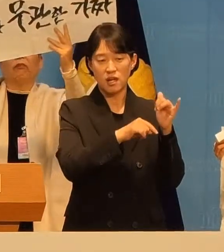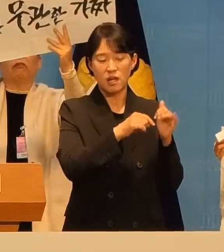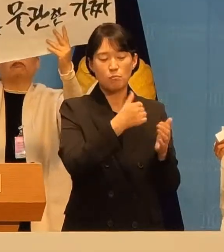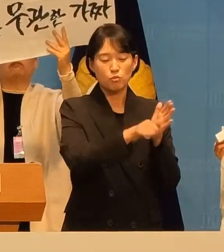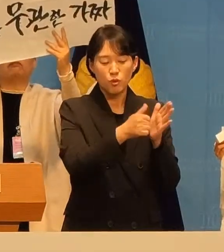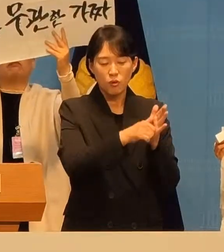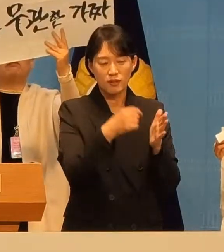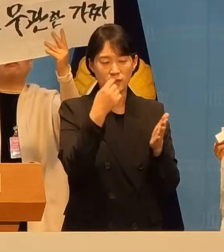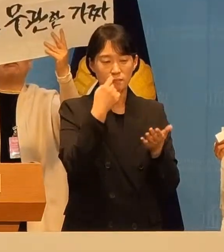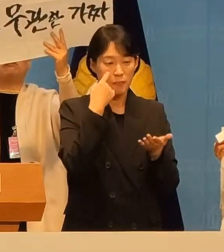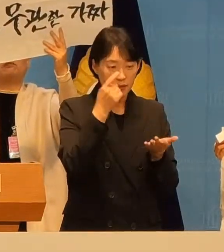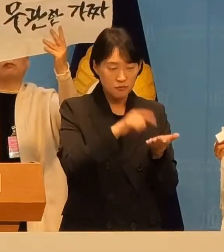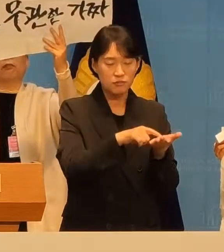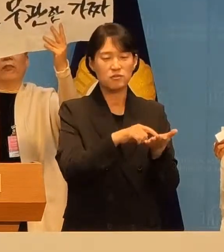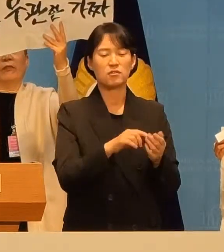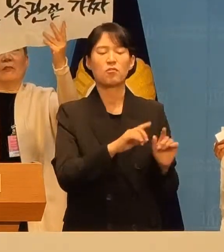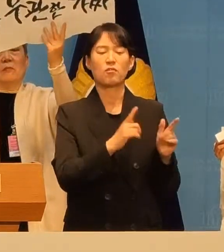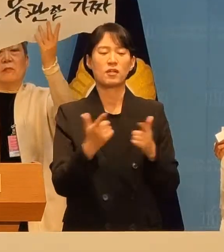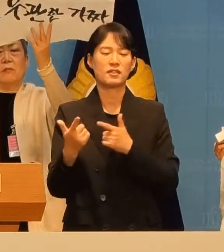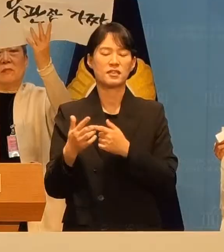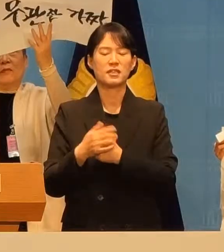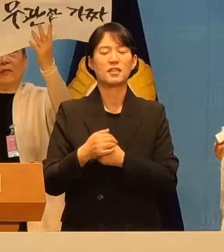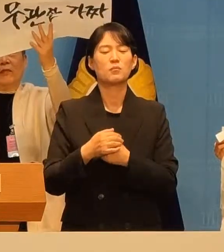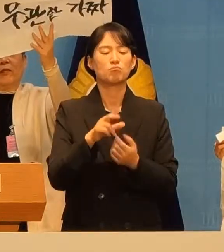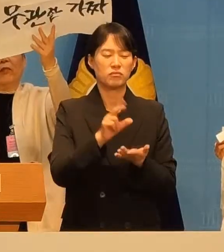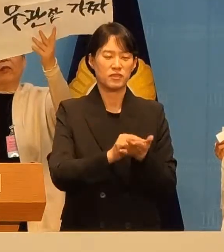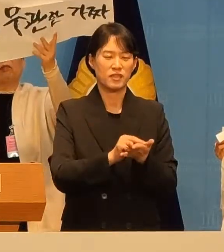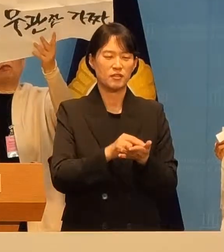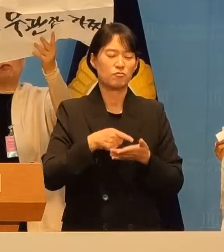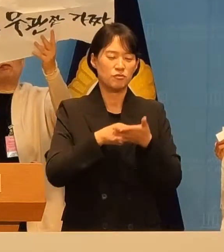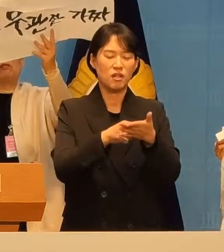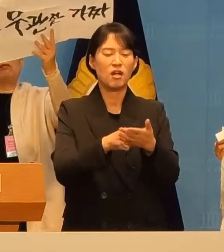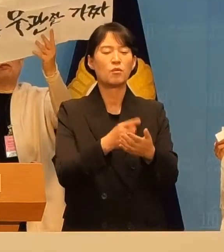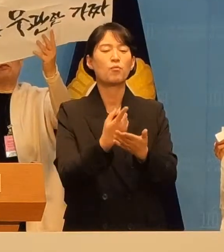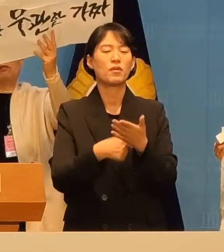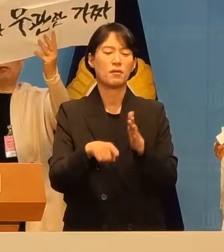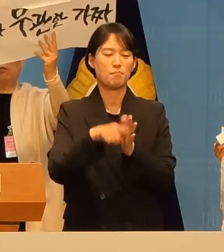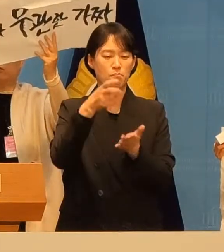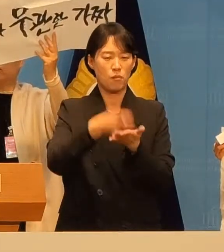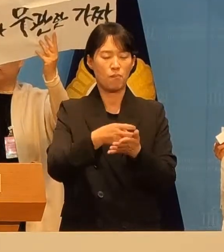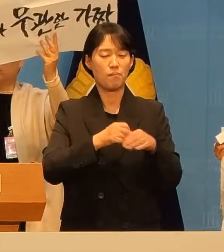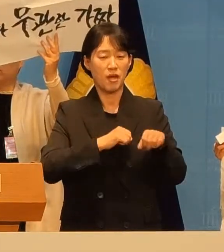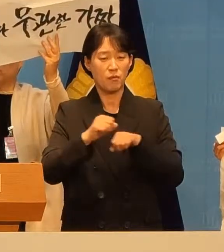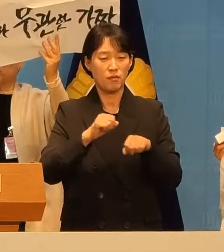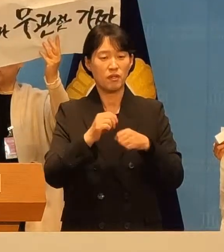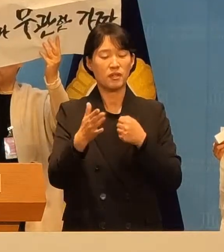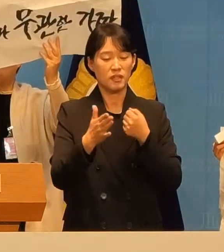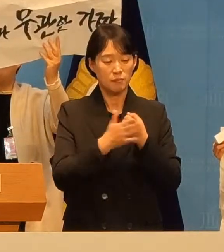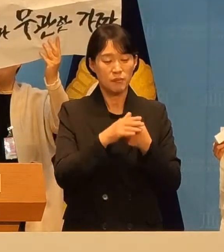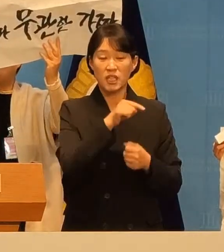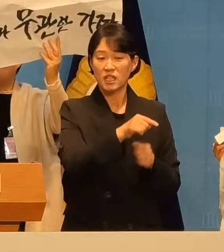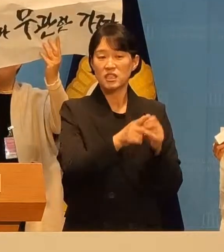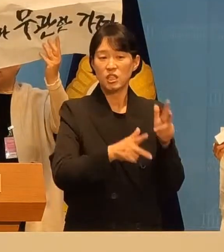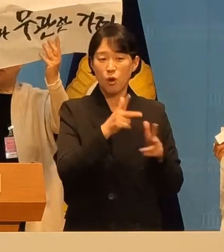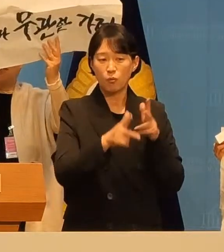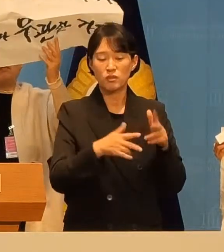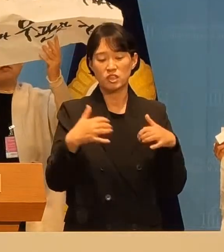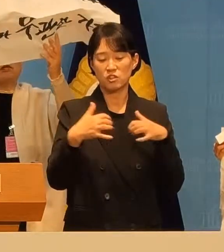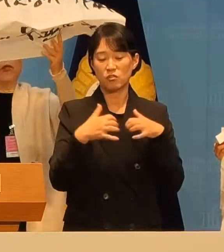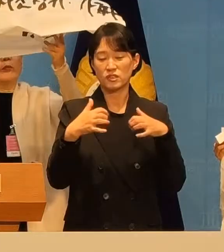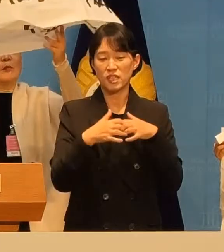발굴 등 비군사적 문제를 추진하기 위한 주권적 입법 행위이다. 이들 사업은 정전협정상의